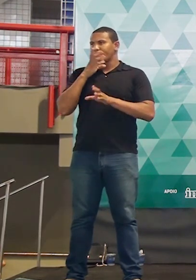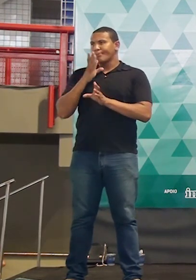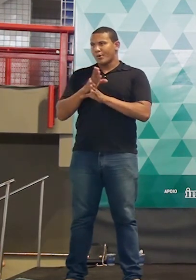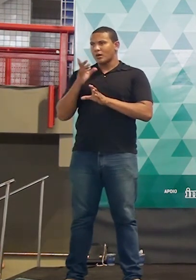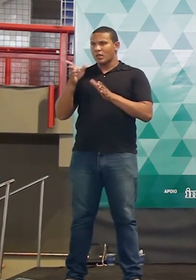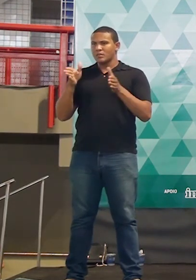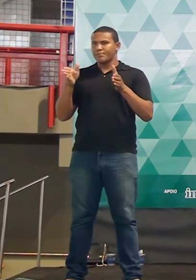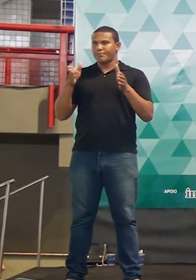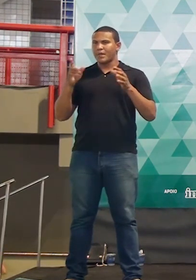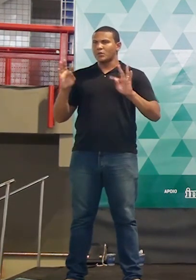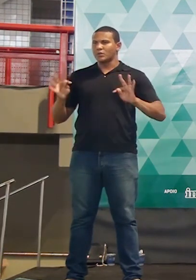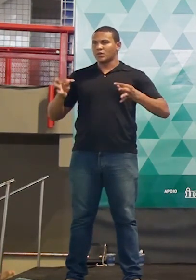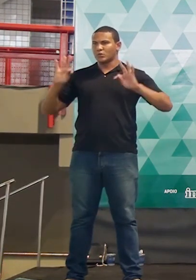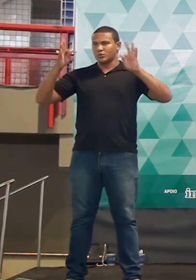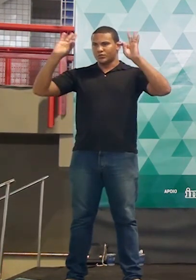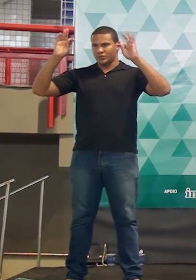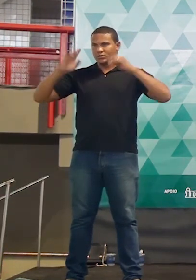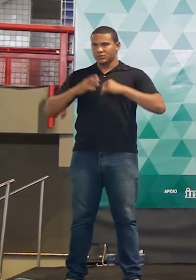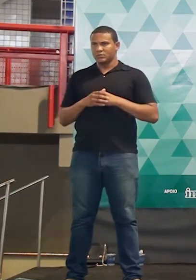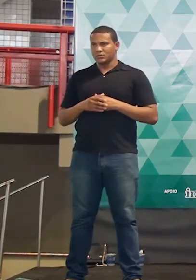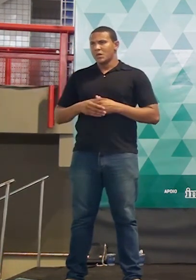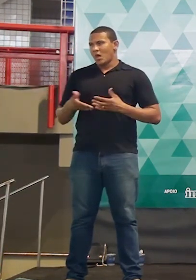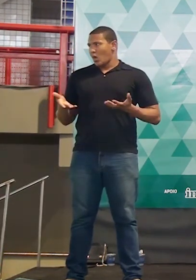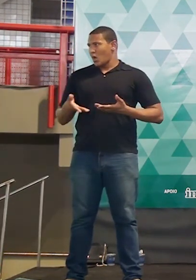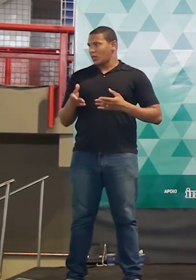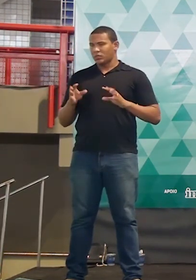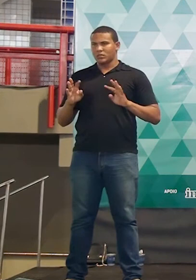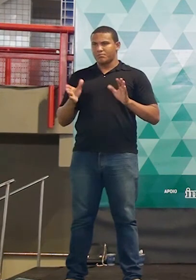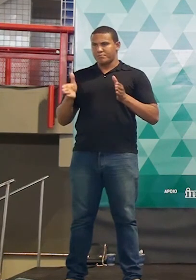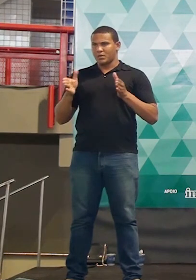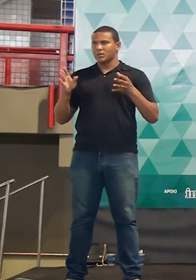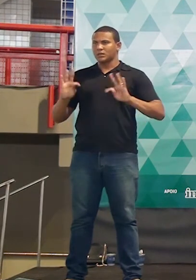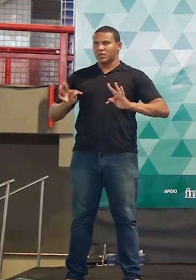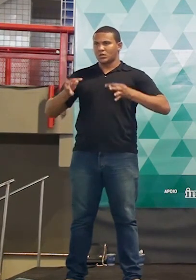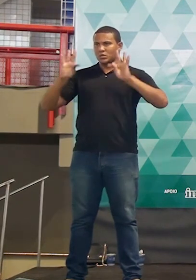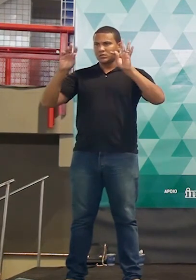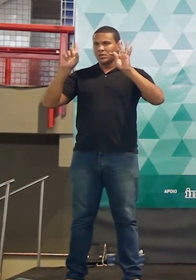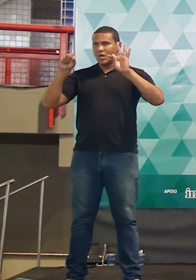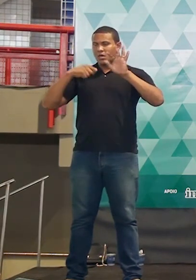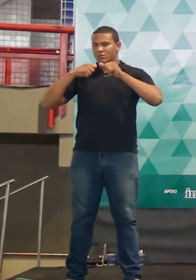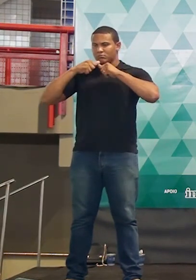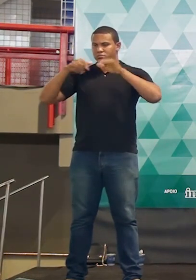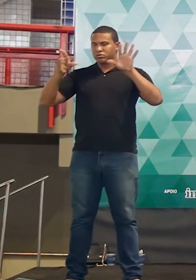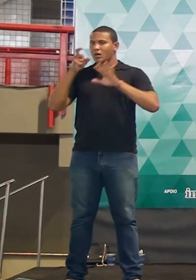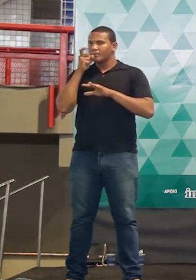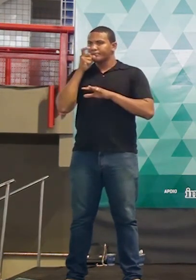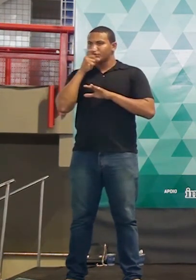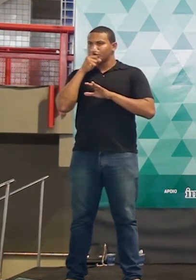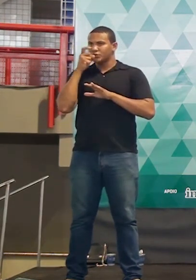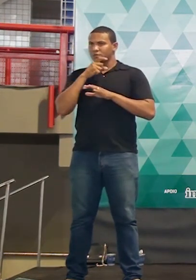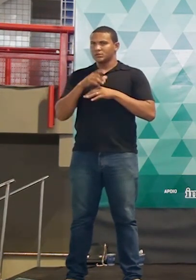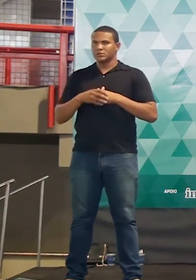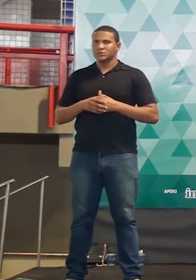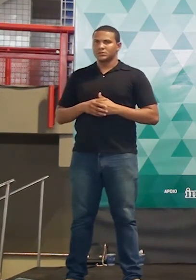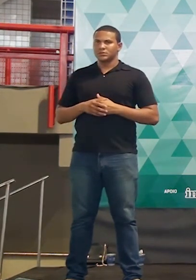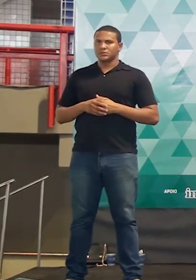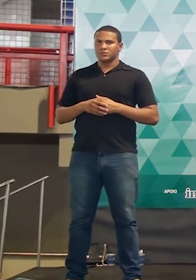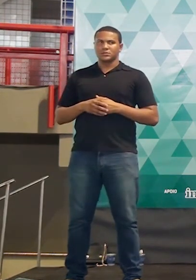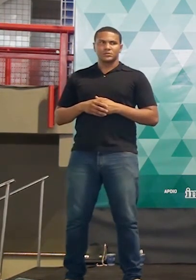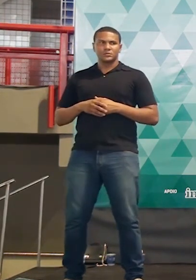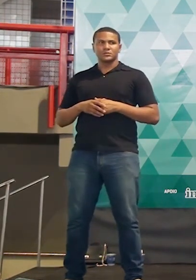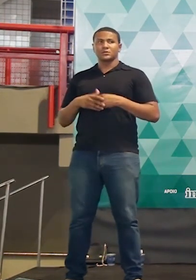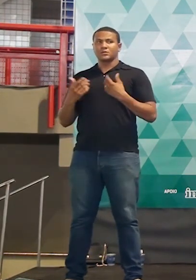é quentíssimo também. Ele é importante que vocês falem, vocês vão já entender por quê. Ele